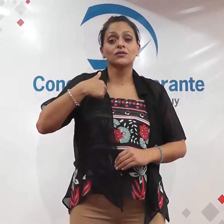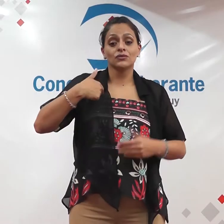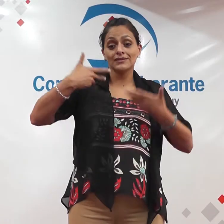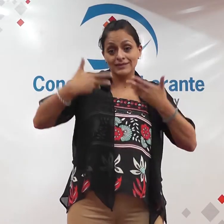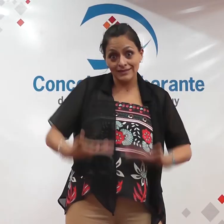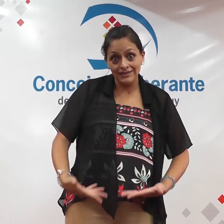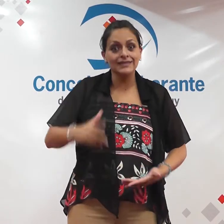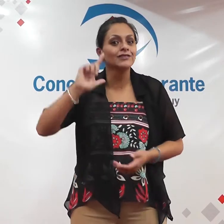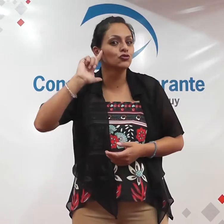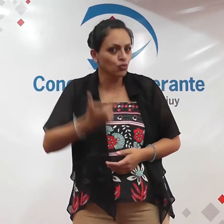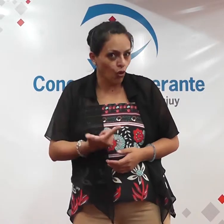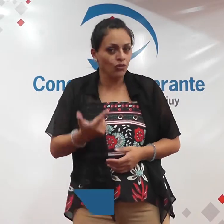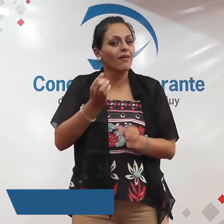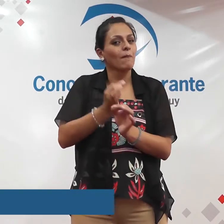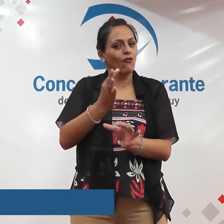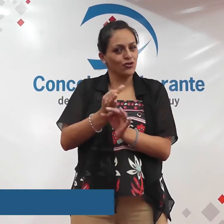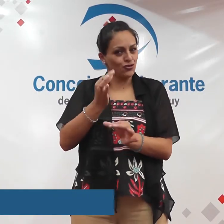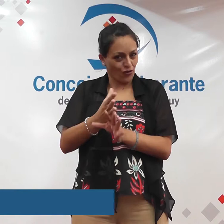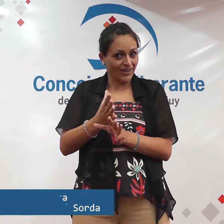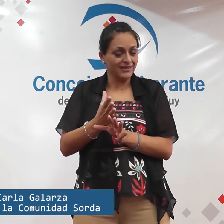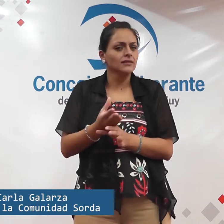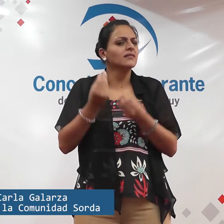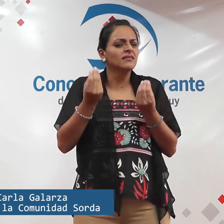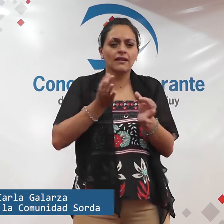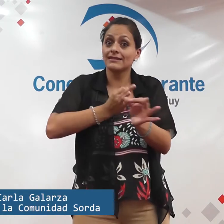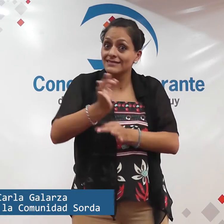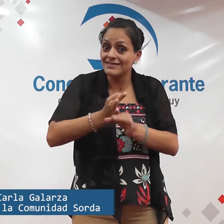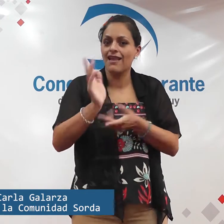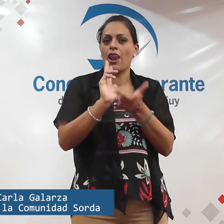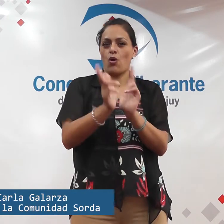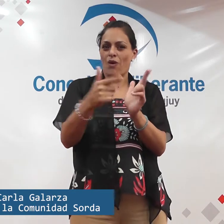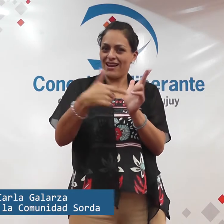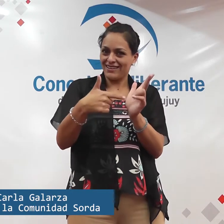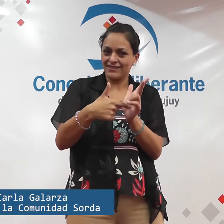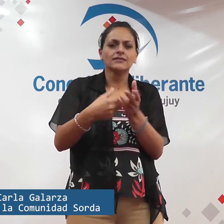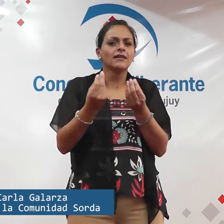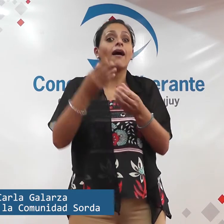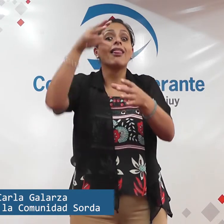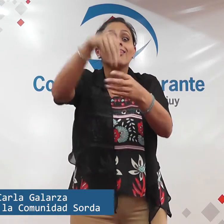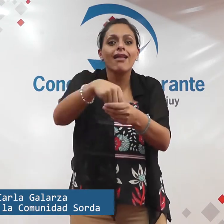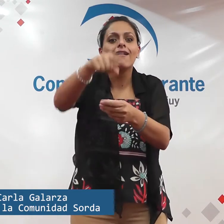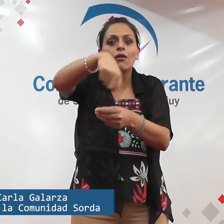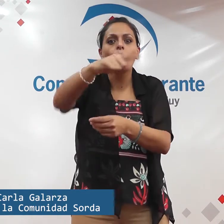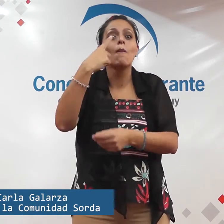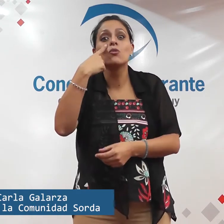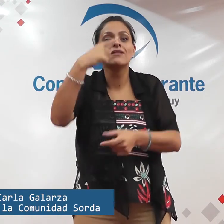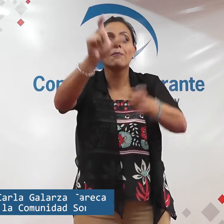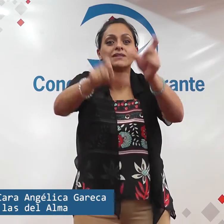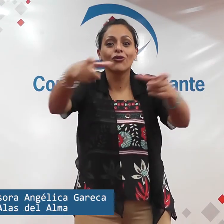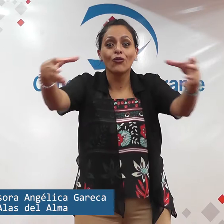Yo soy una persona sorda, soy la profesora de lengua de señas. Adentro de la municipalidad hay